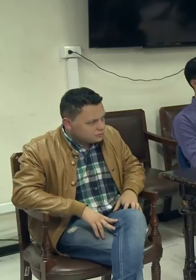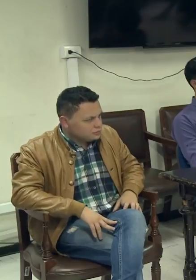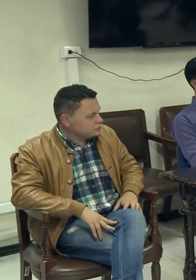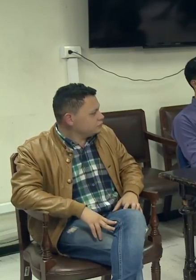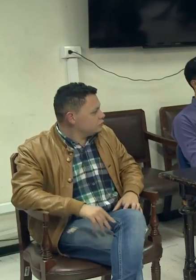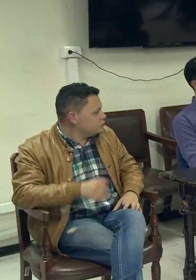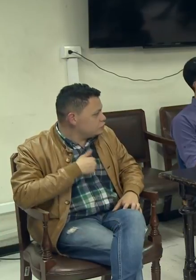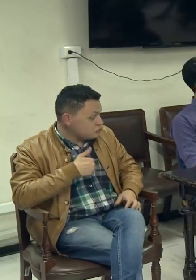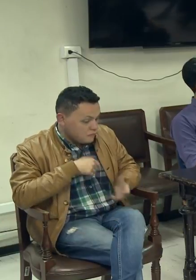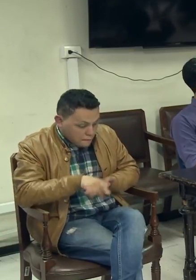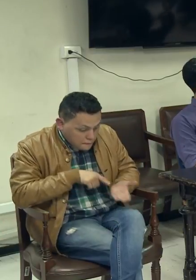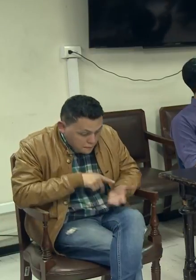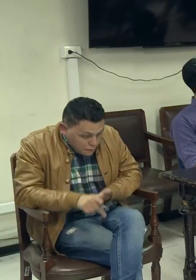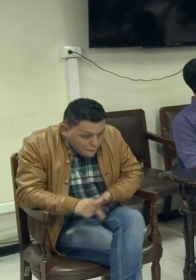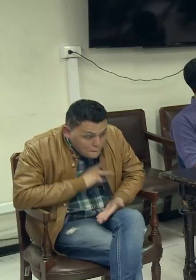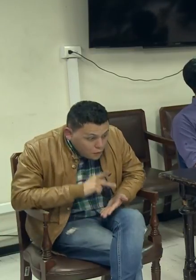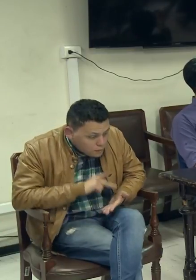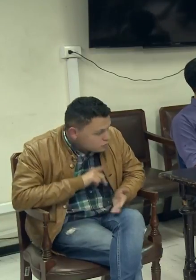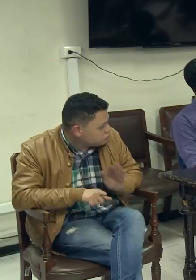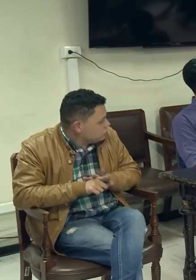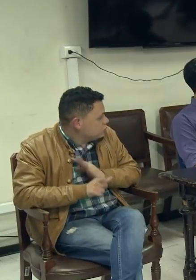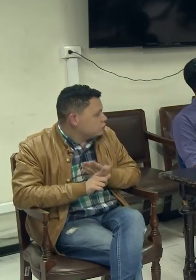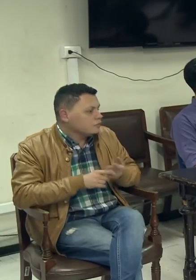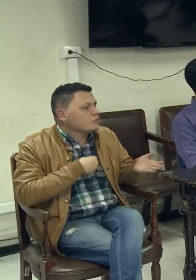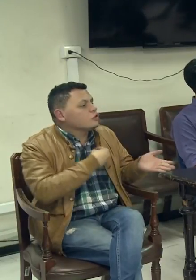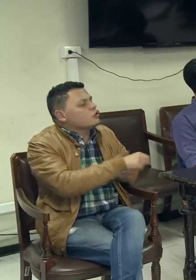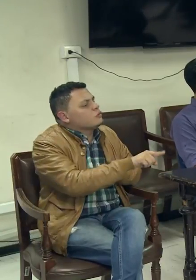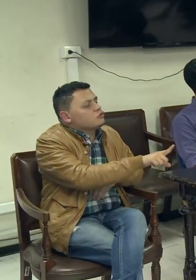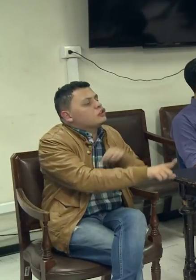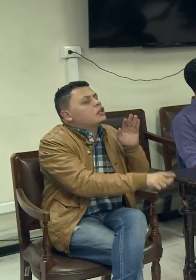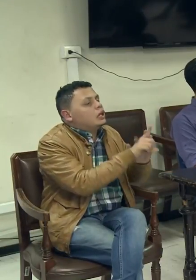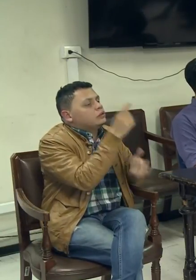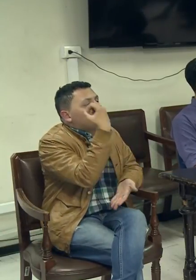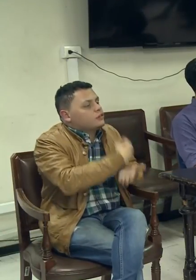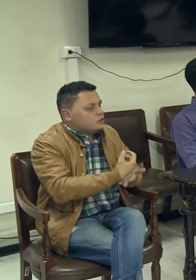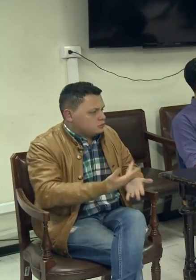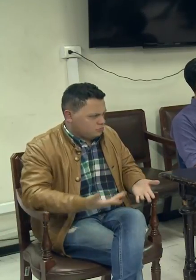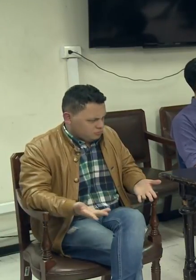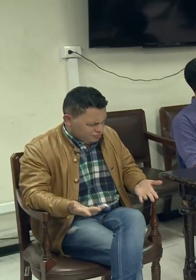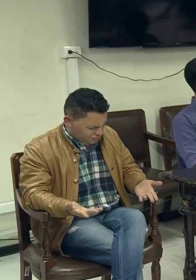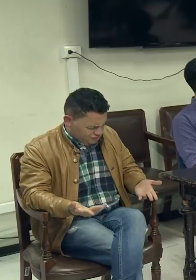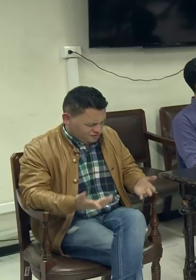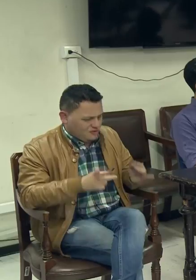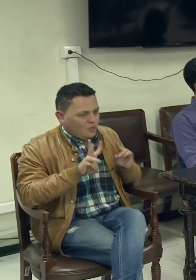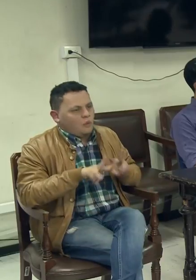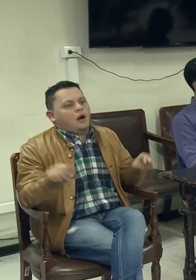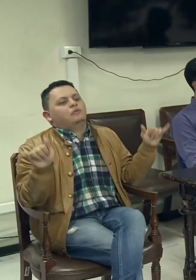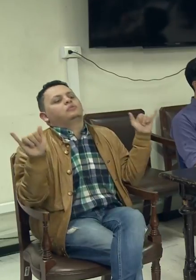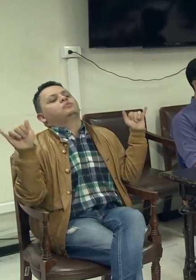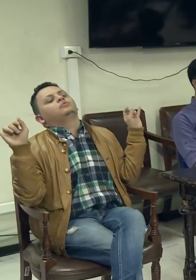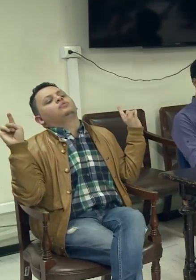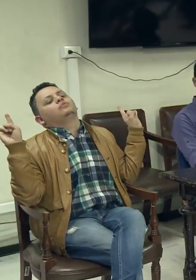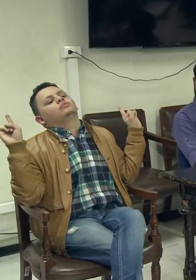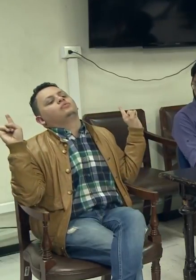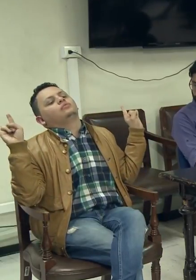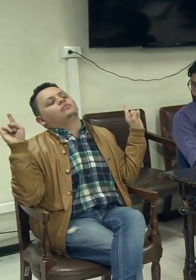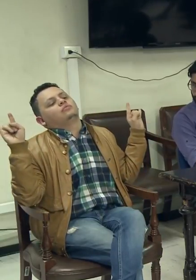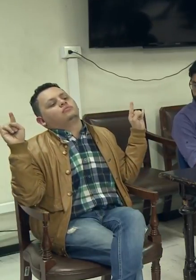mi semilla sea ilegal porque la debo comprar al otro? Por ley. ¡Wow! En